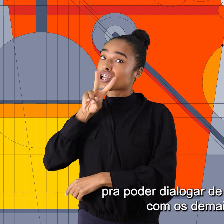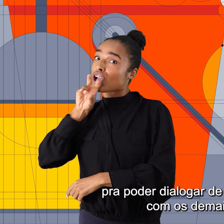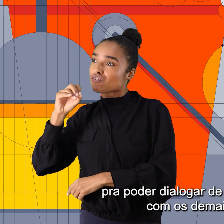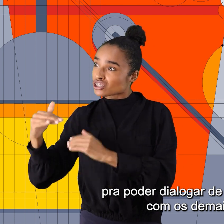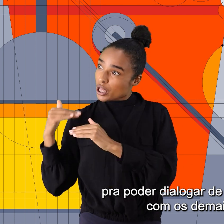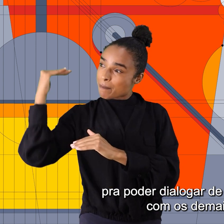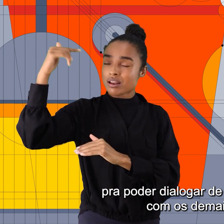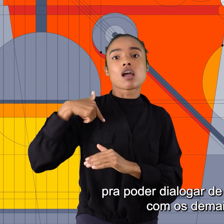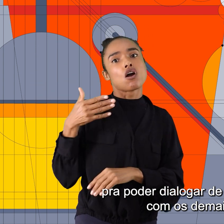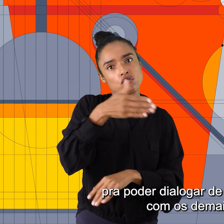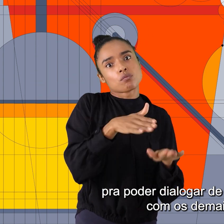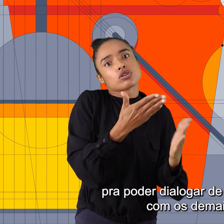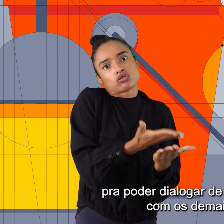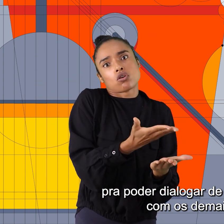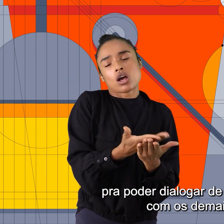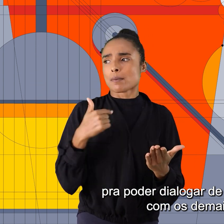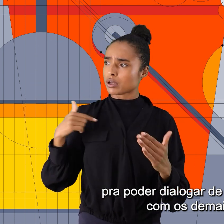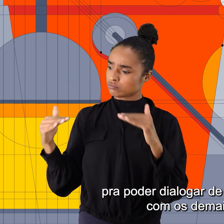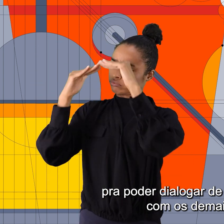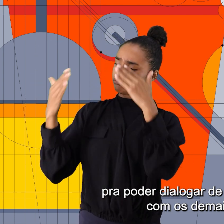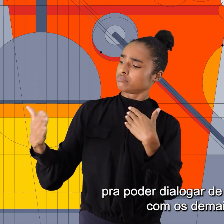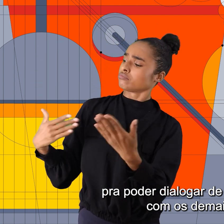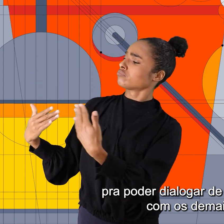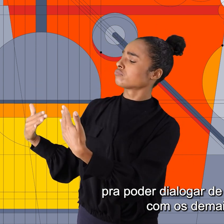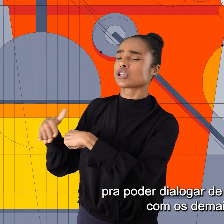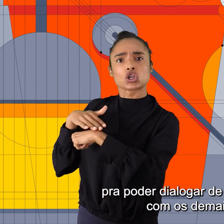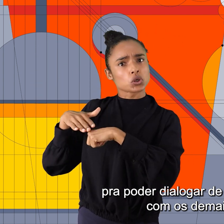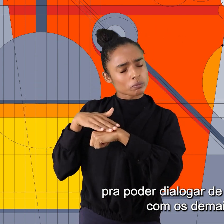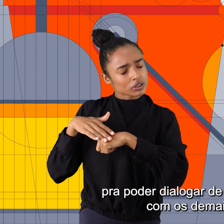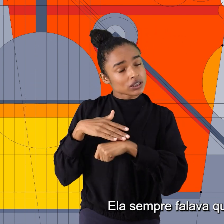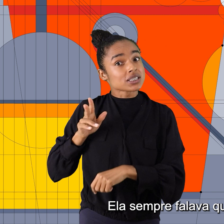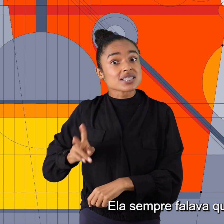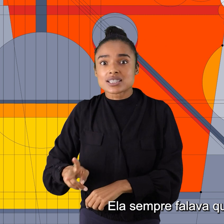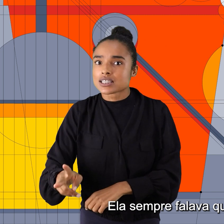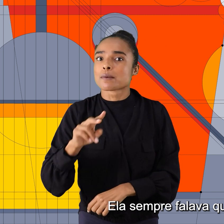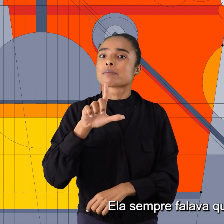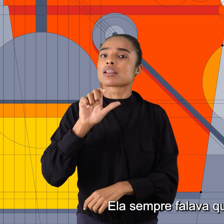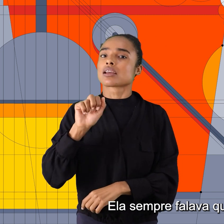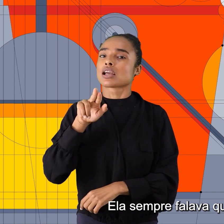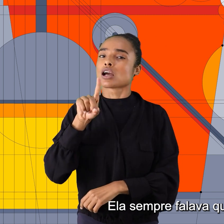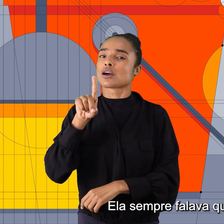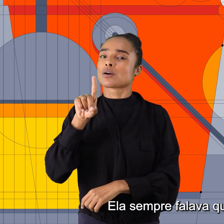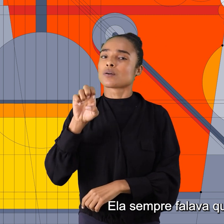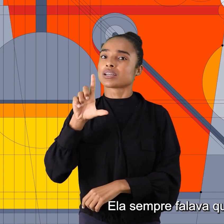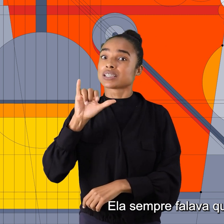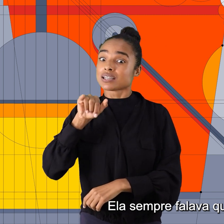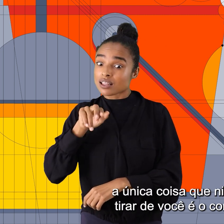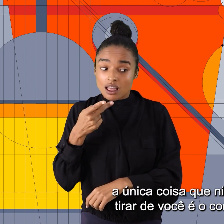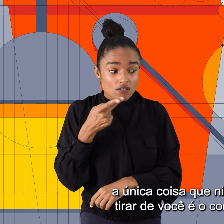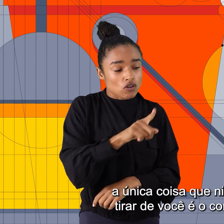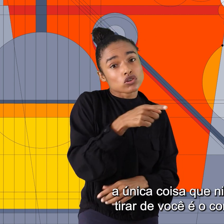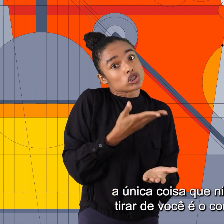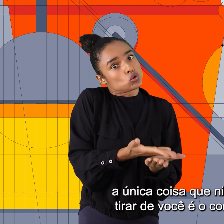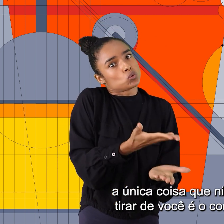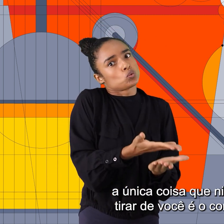para poder dialogar de igual para igual com os demais, né? Ela sempre falava que o estudo,